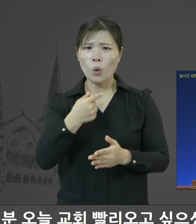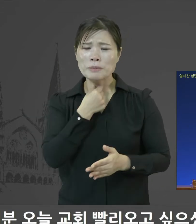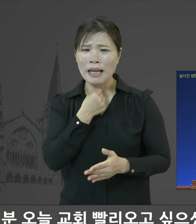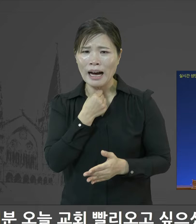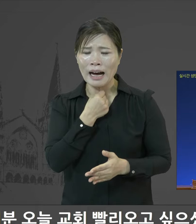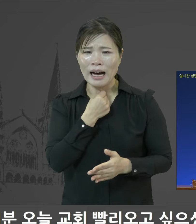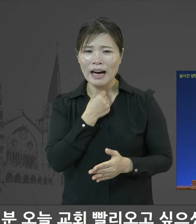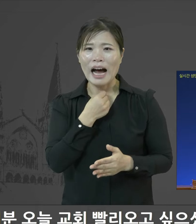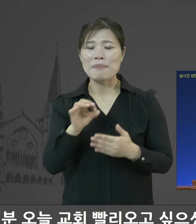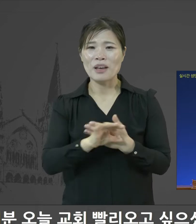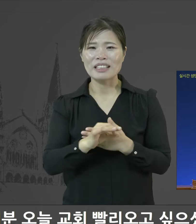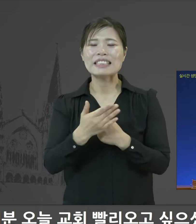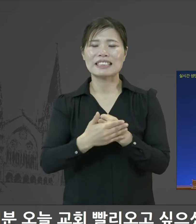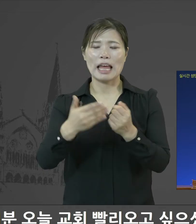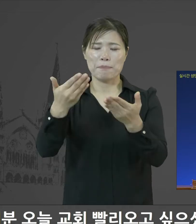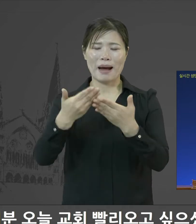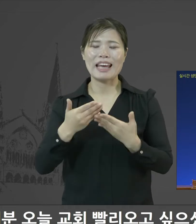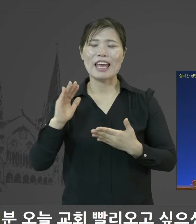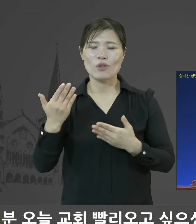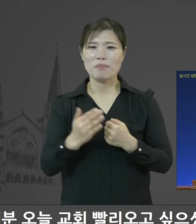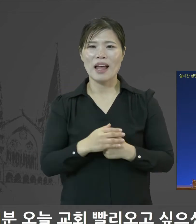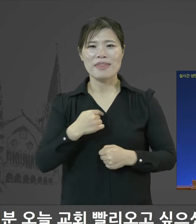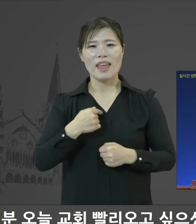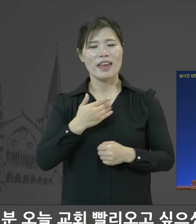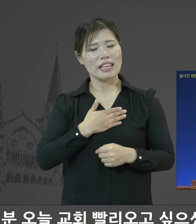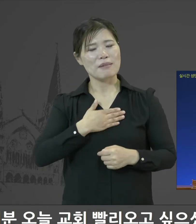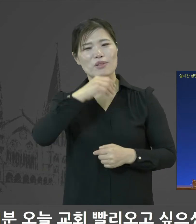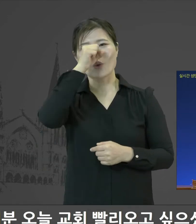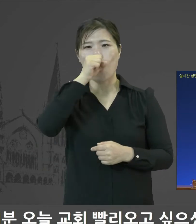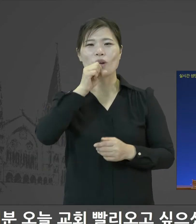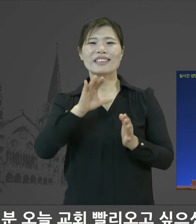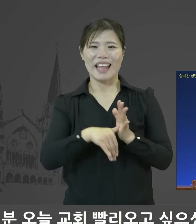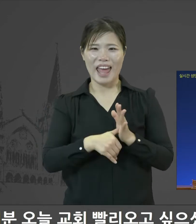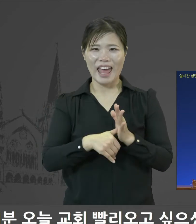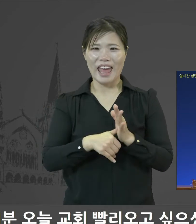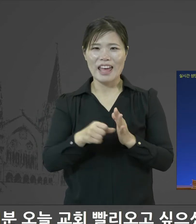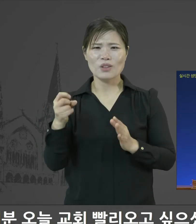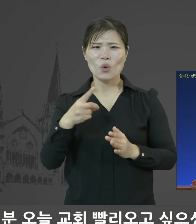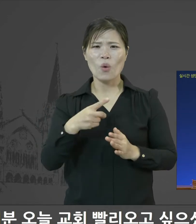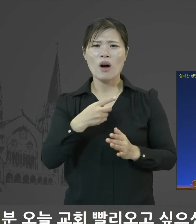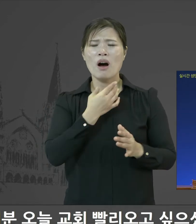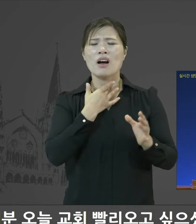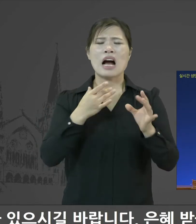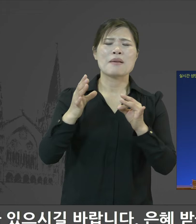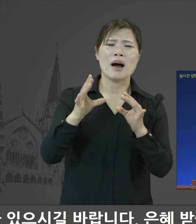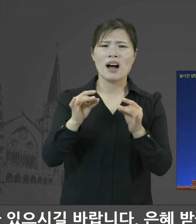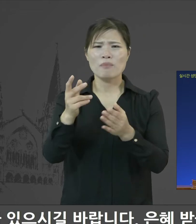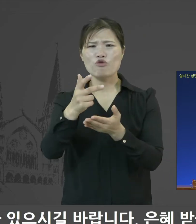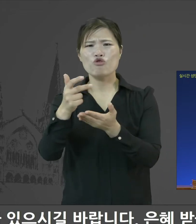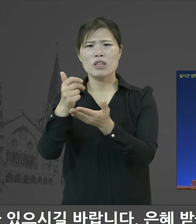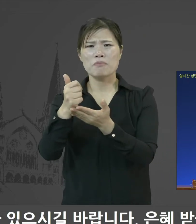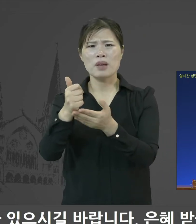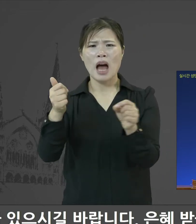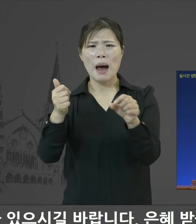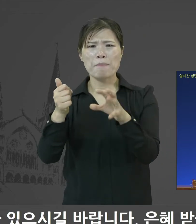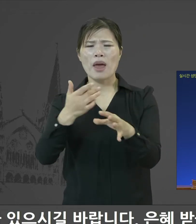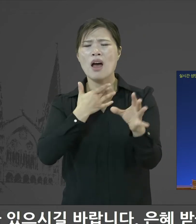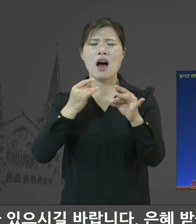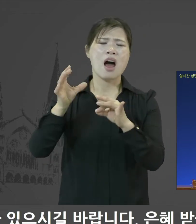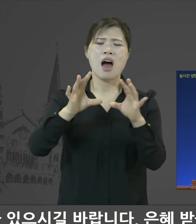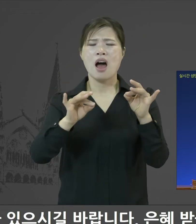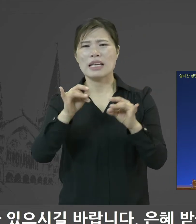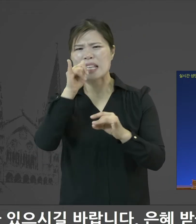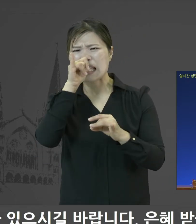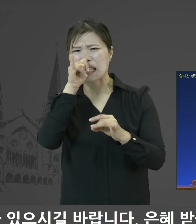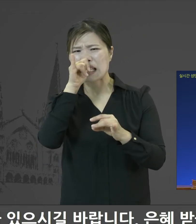은혜 받는 때입니다. 내 컨디션이 좋을 때예요. 아니, 갈망함이 주님 앞에 있을 때 빨리 오고 싶죠.